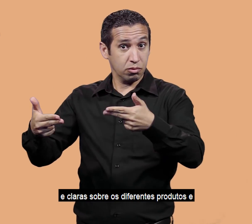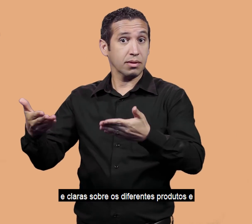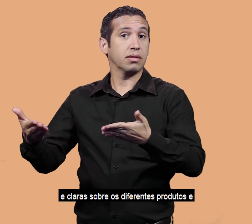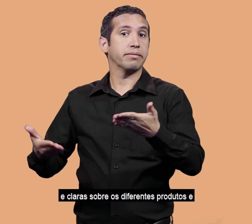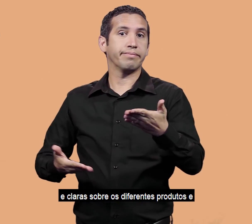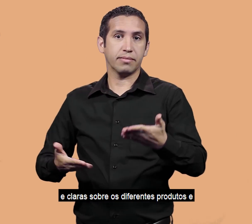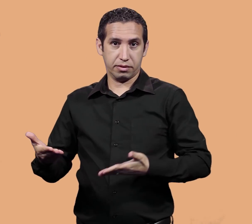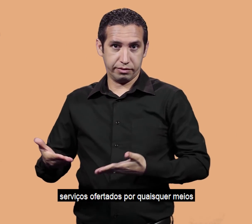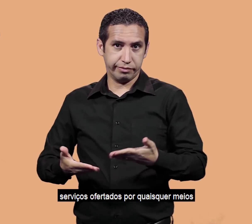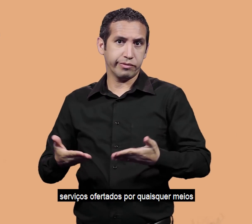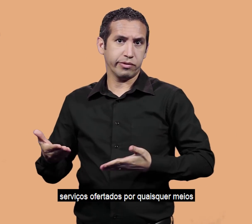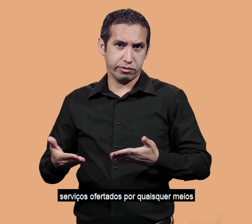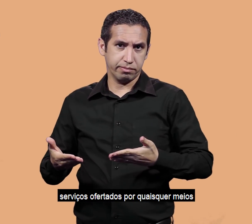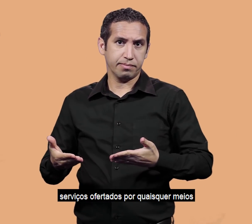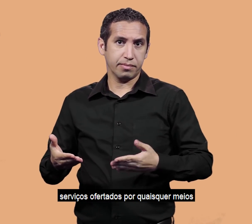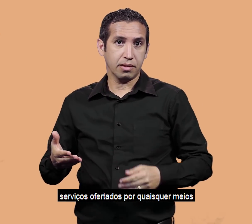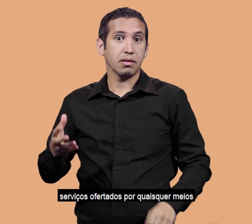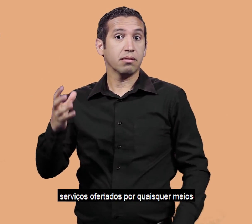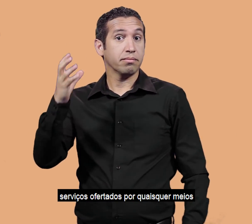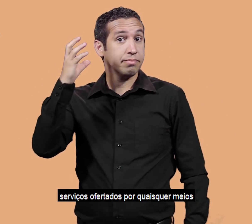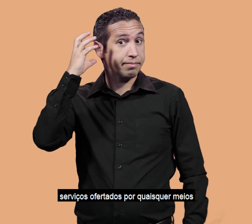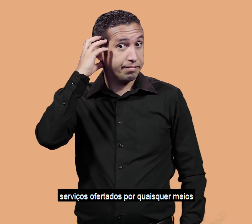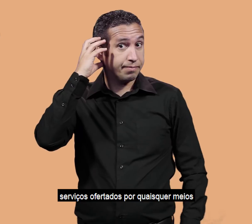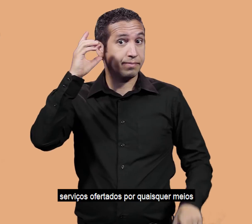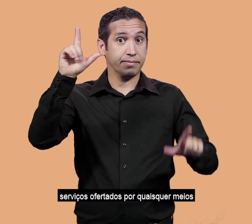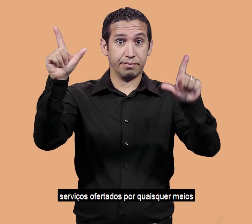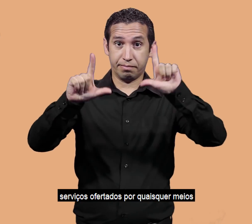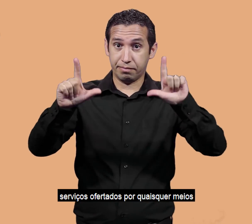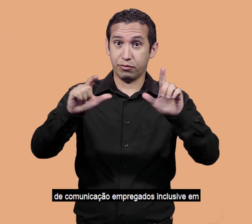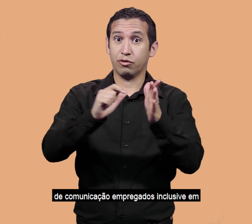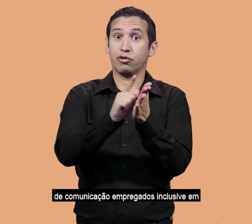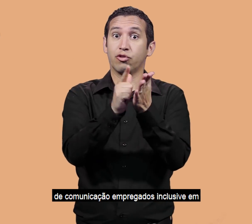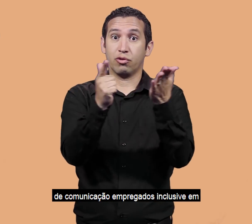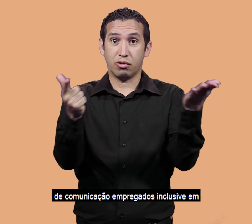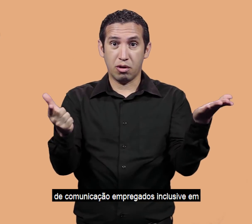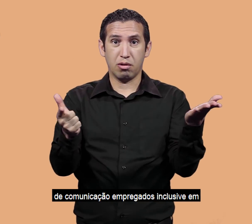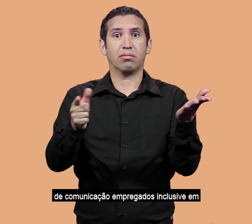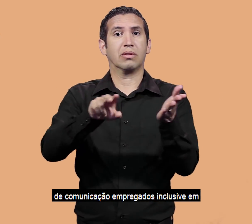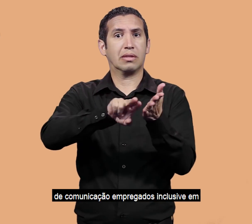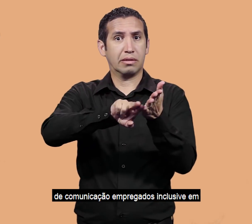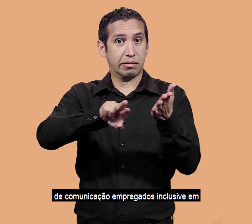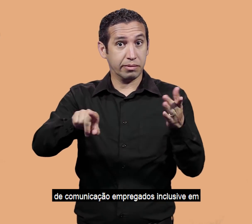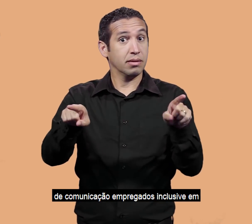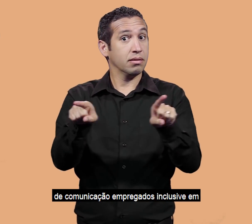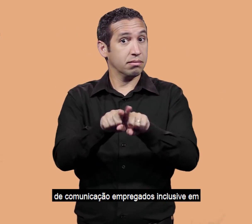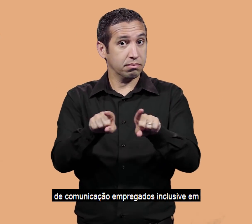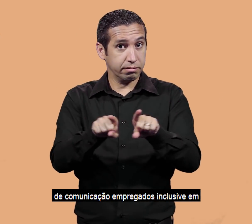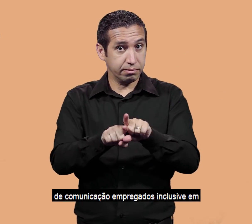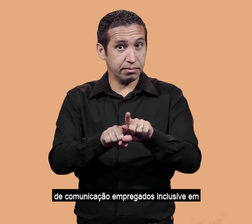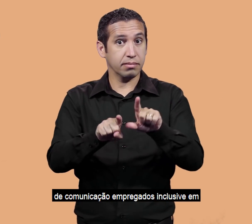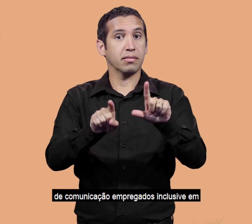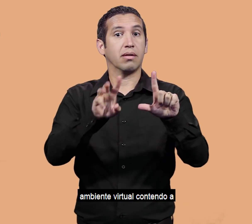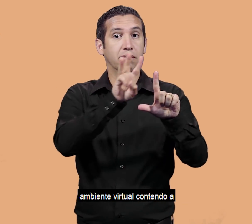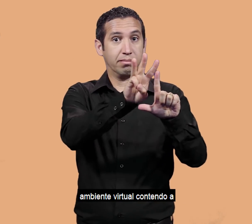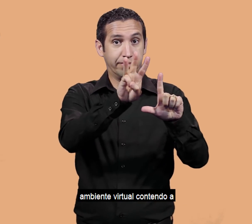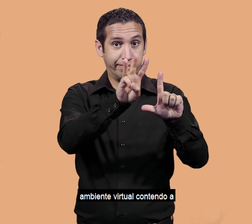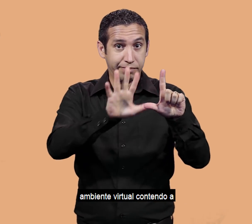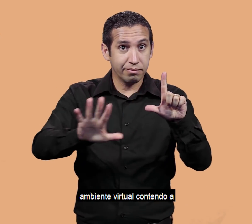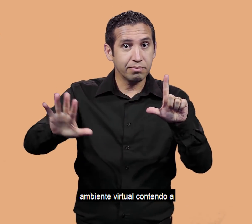e serviços ofertados por quaisquer meios de comunicação empregados inclusive em ambiente virtual